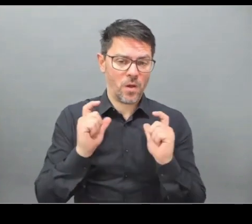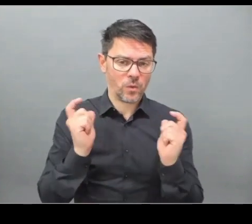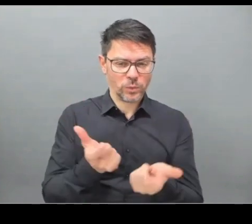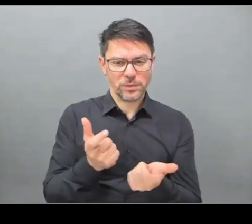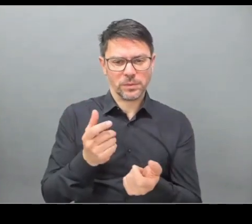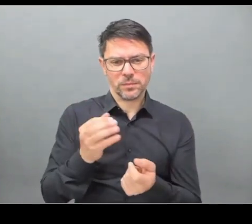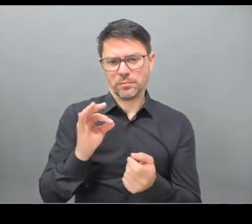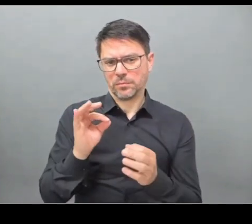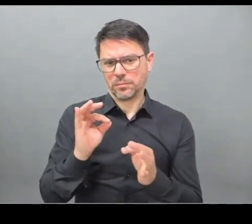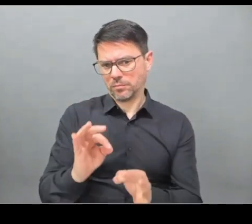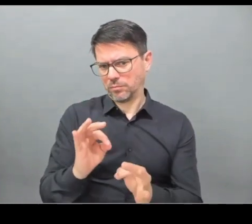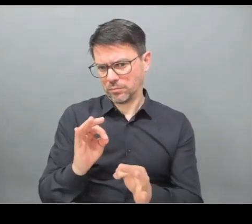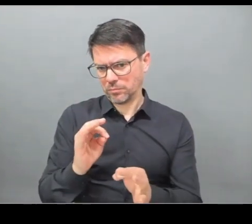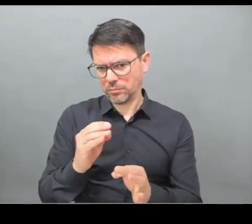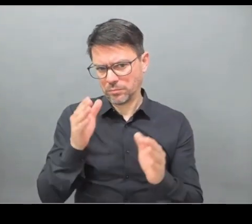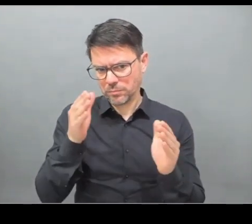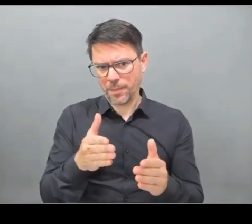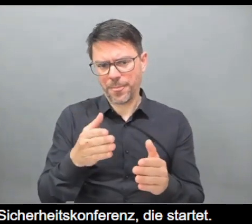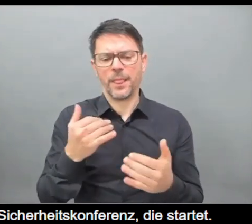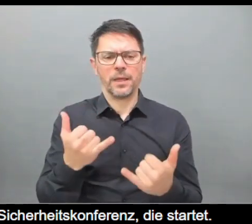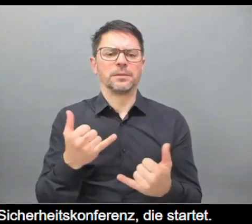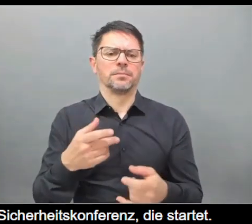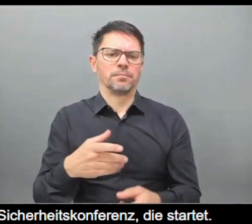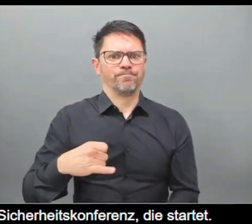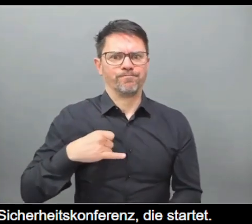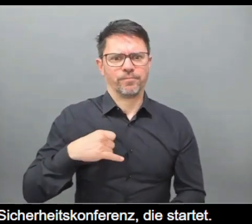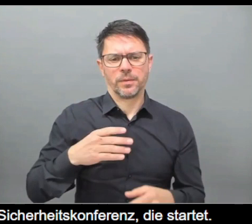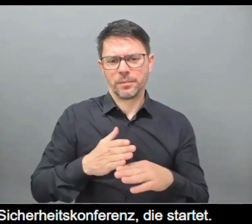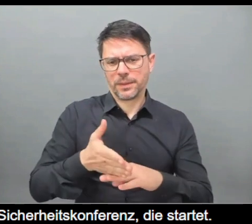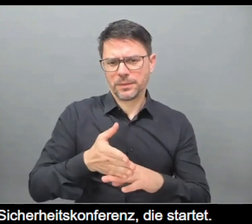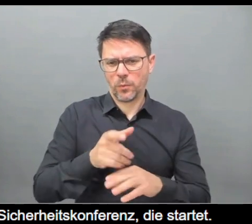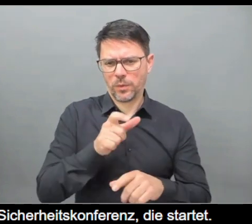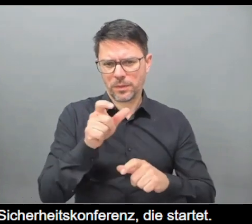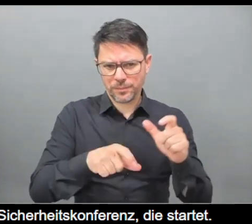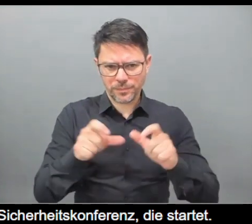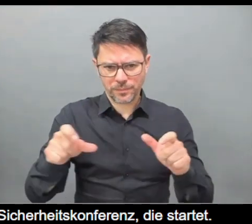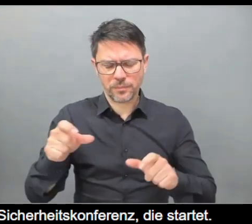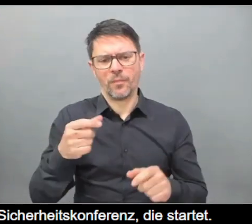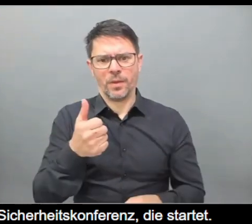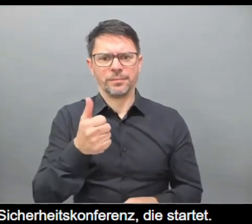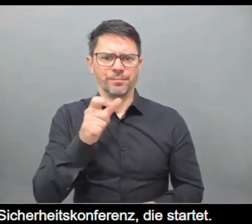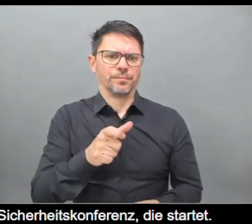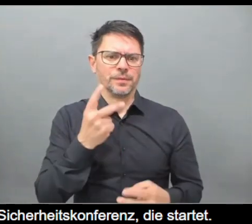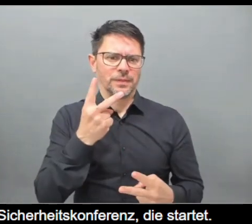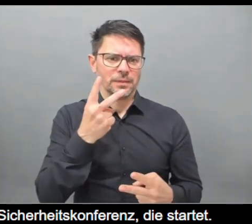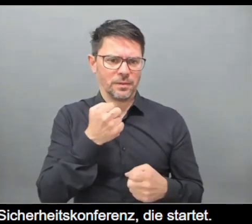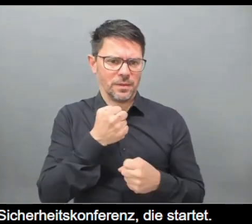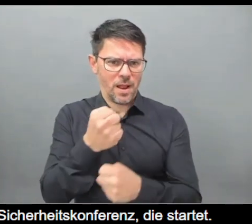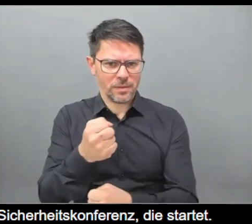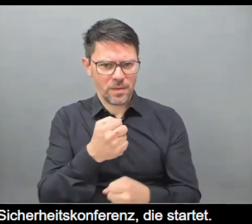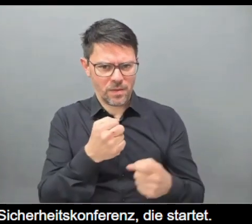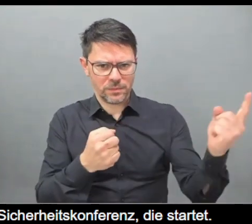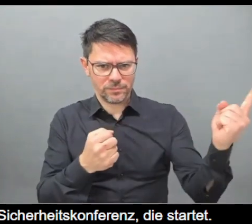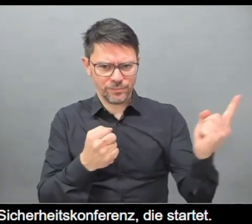schweren Zeit. Die Augen der Welt werden sicherlich auf diese Konferenz gerichtet sein. Der Freistaat Bayern ist darauf